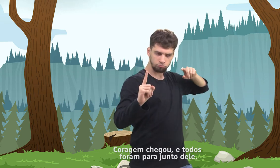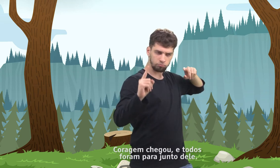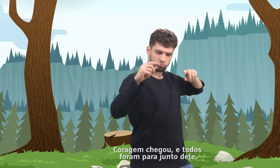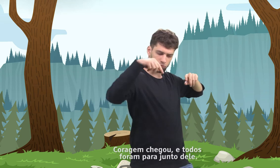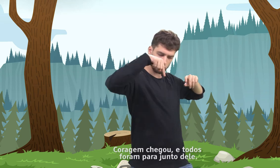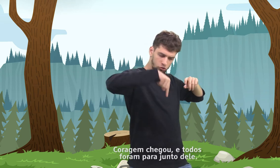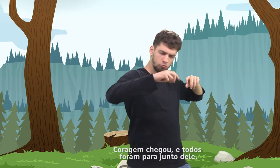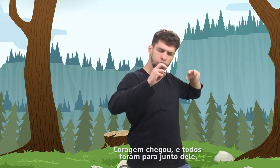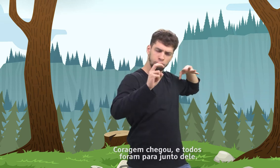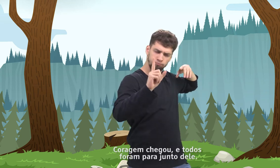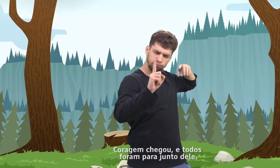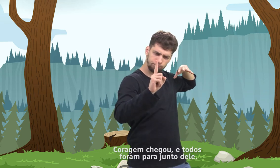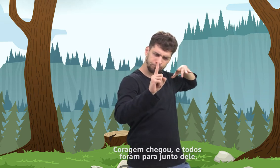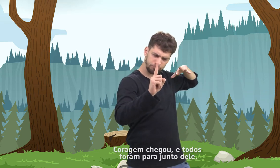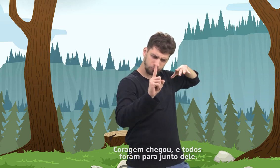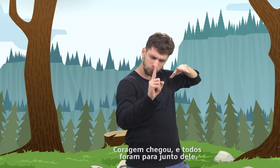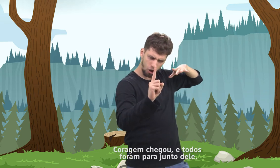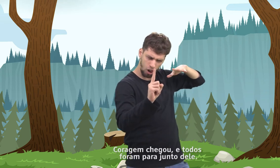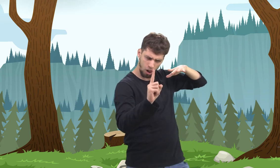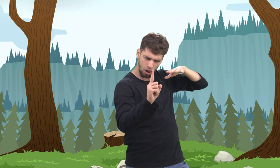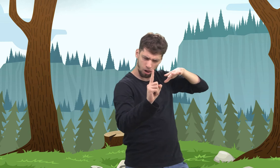a gente chegou e todos foram para junto dele